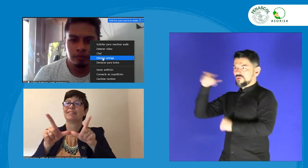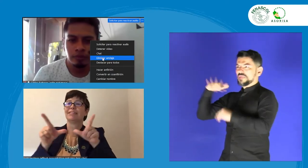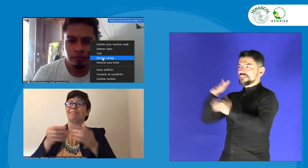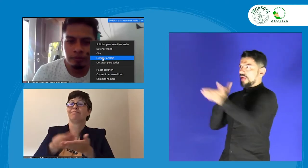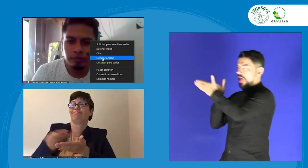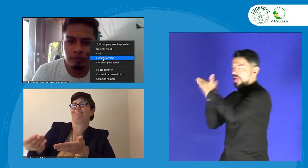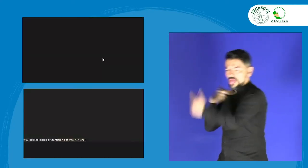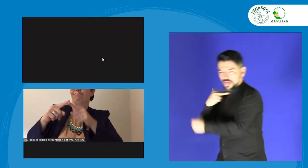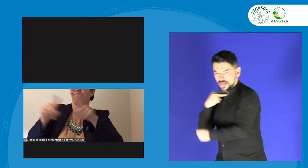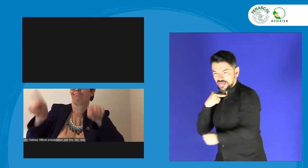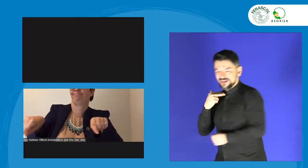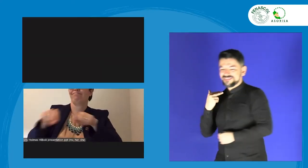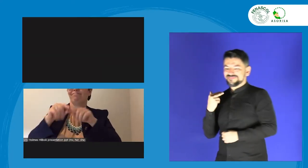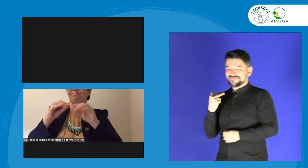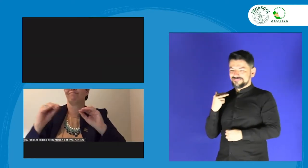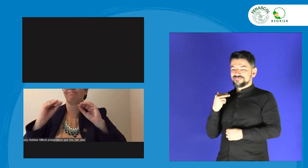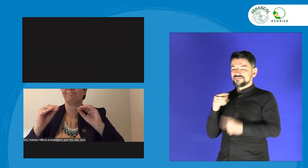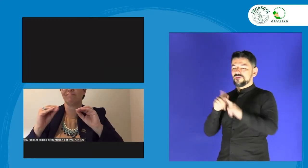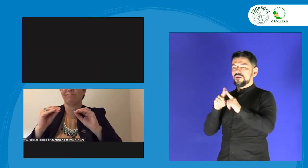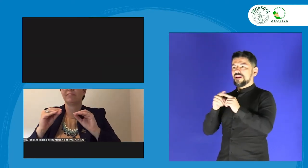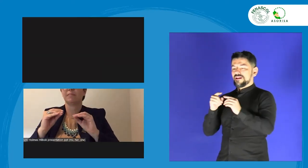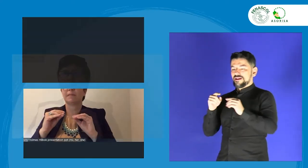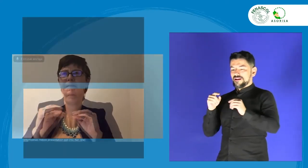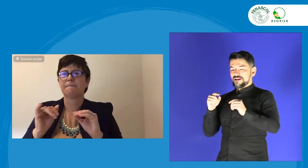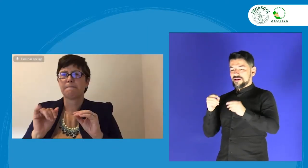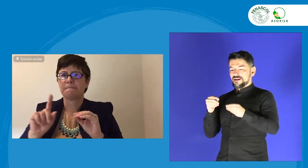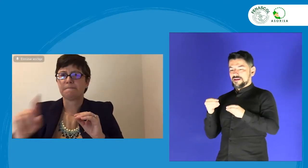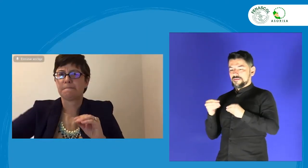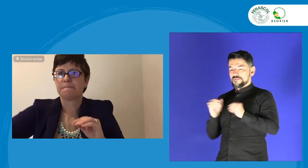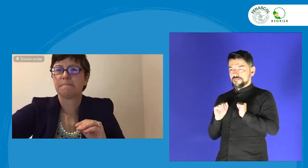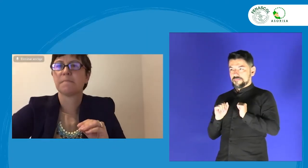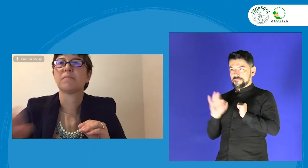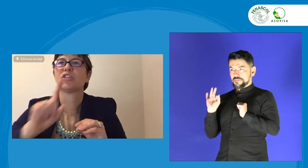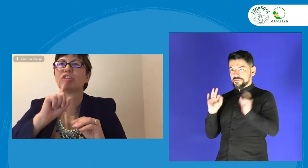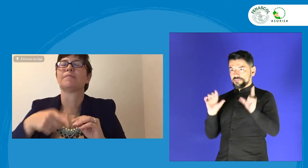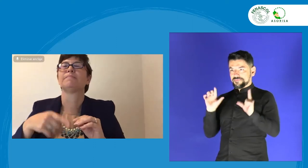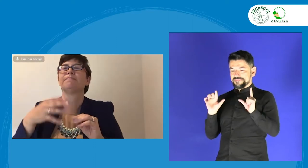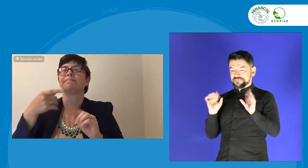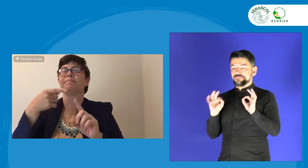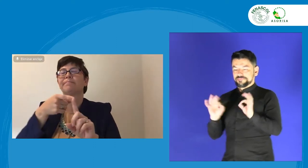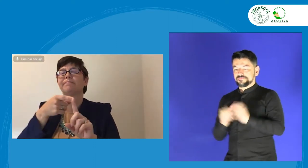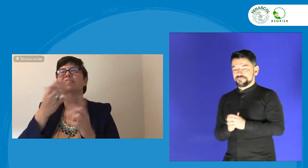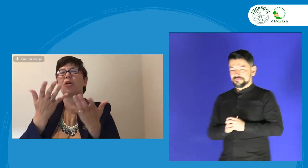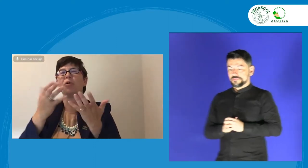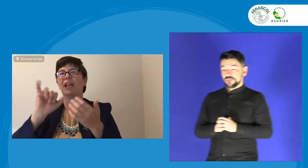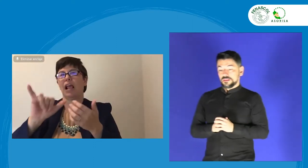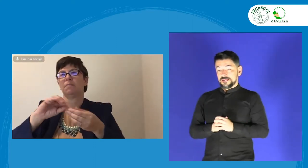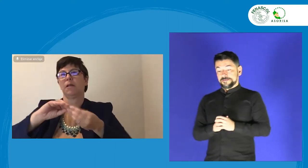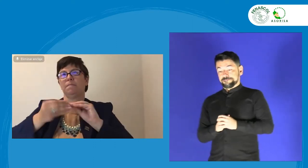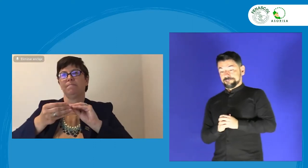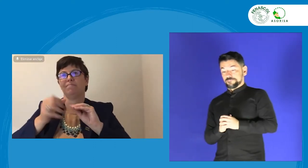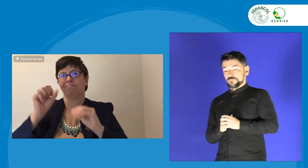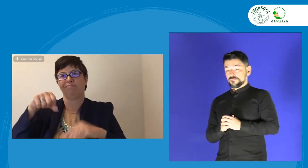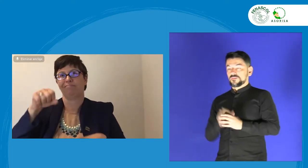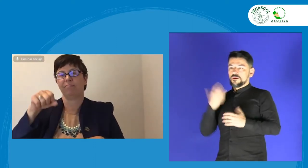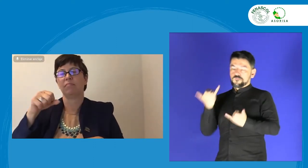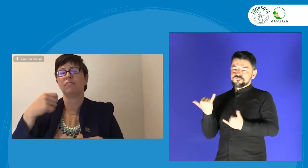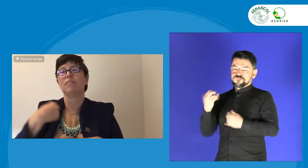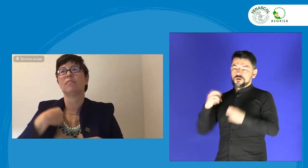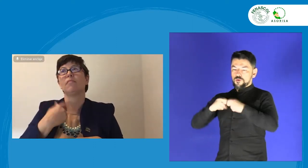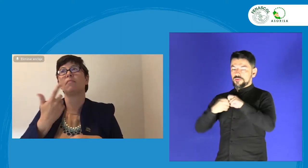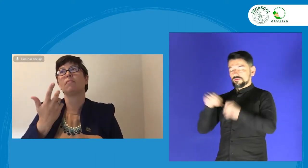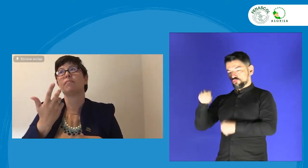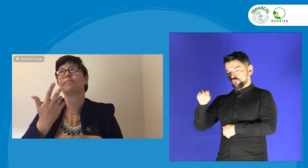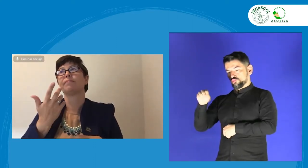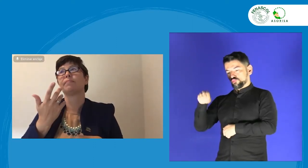el gobierno, con las universidades, y que muchas veces pues tiene que ver con la matrícula de las